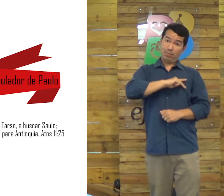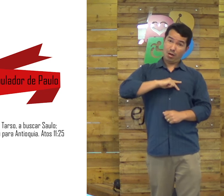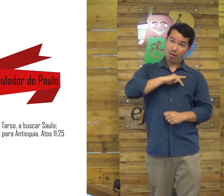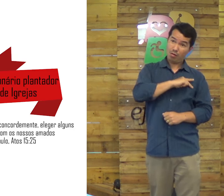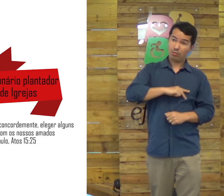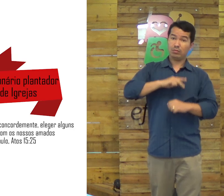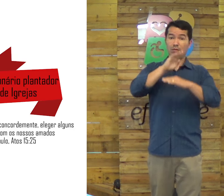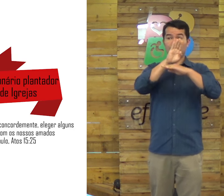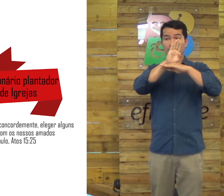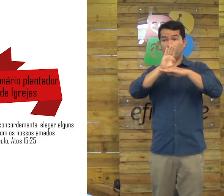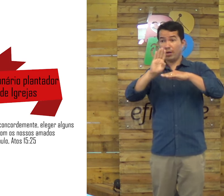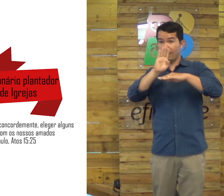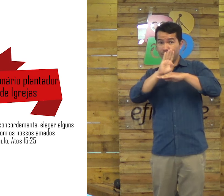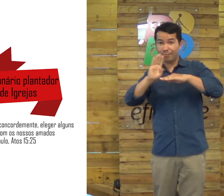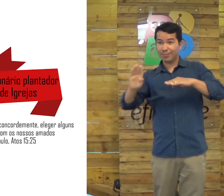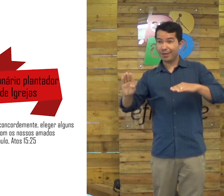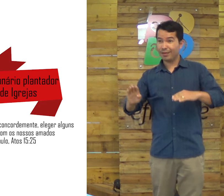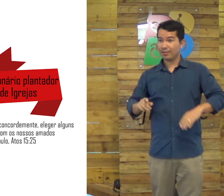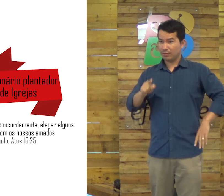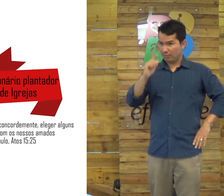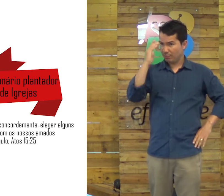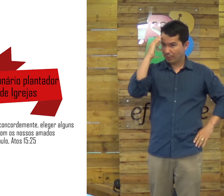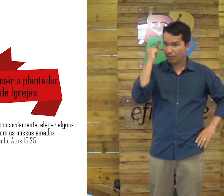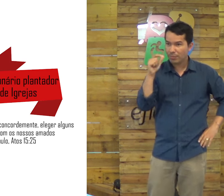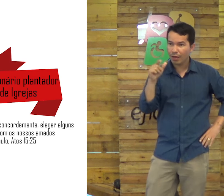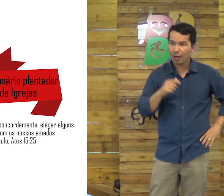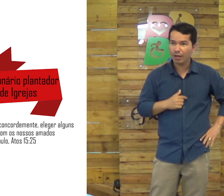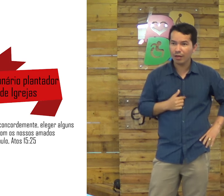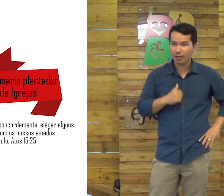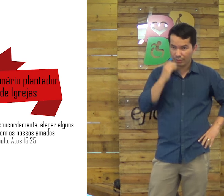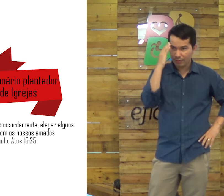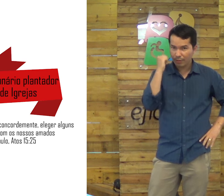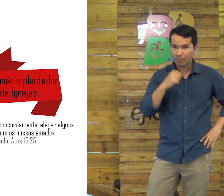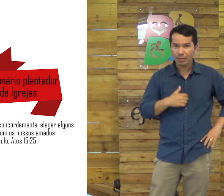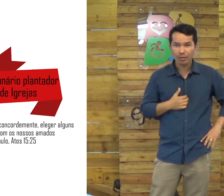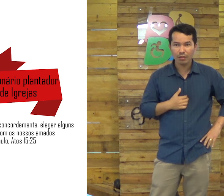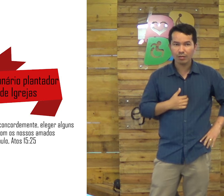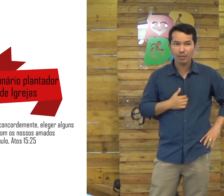Paulo e Bernabé foram juntos nessa viagem. Você sabia disso? Sabia?